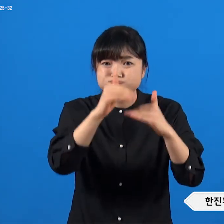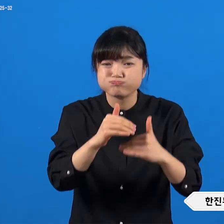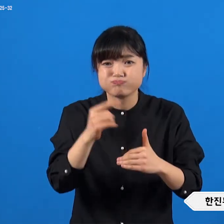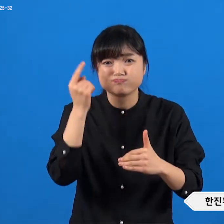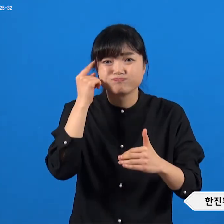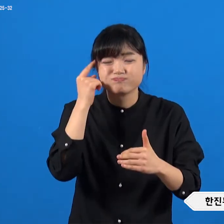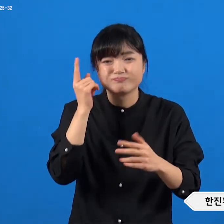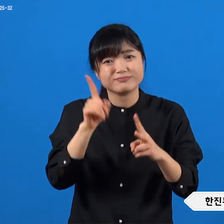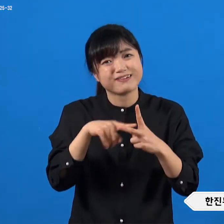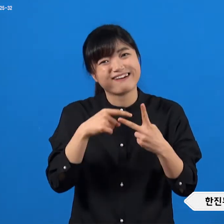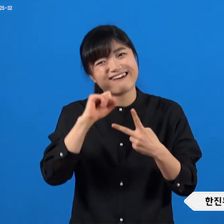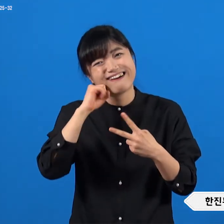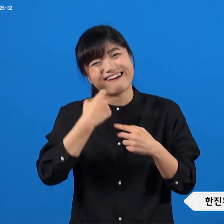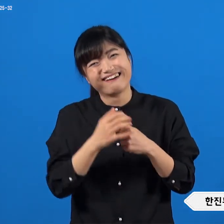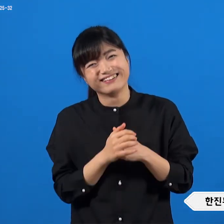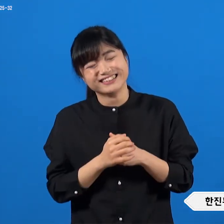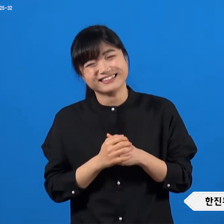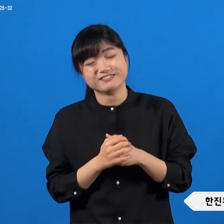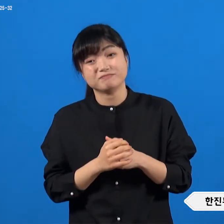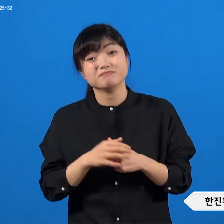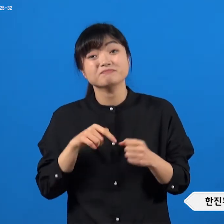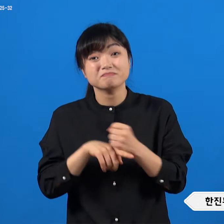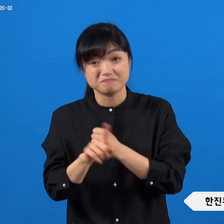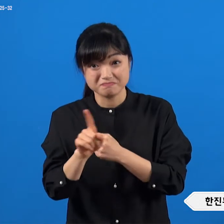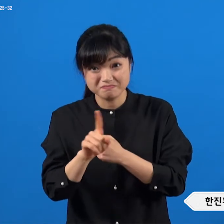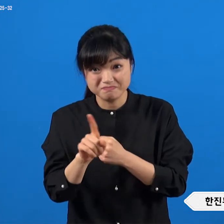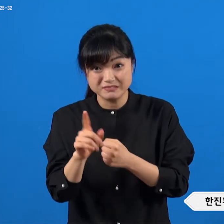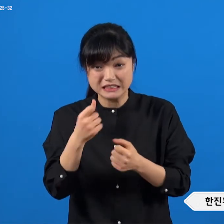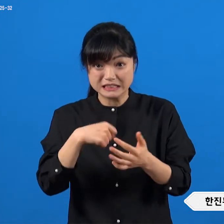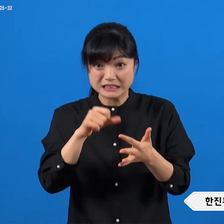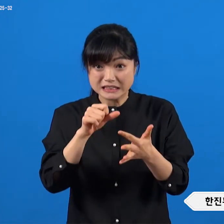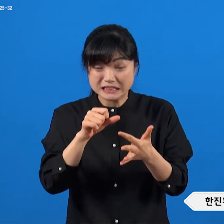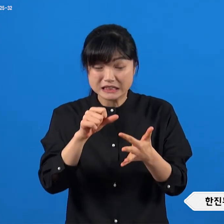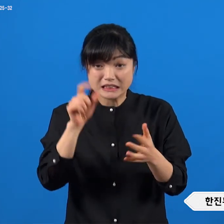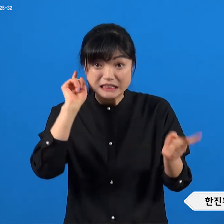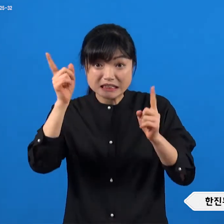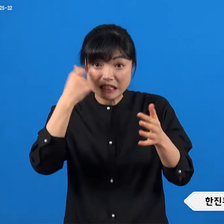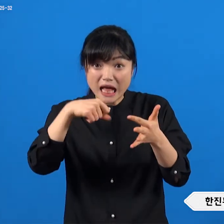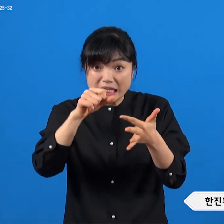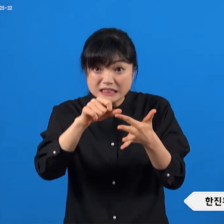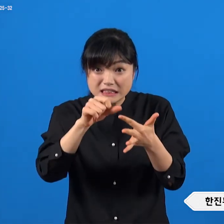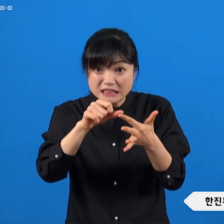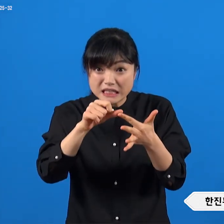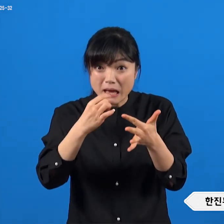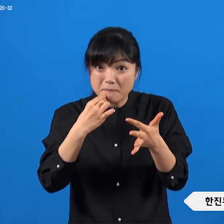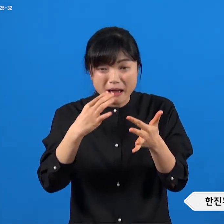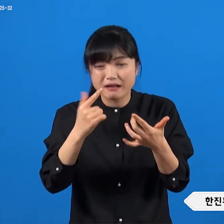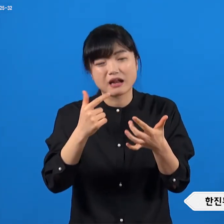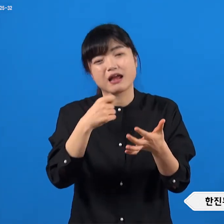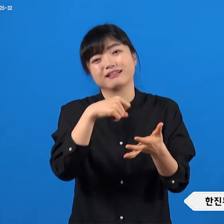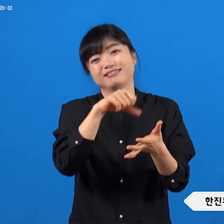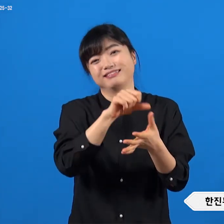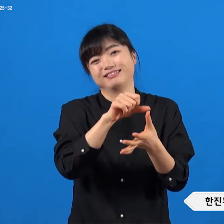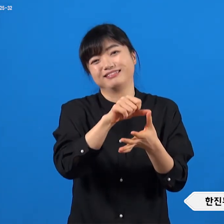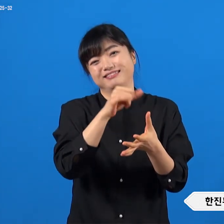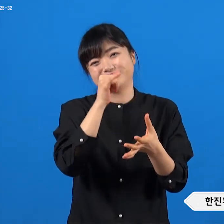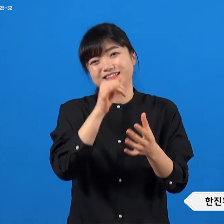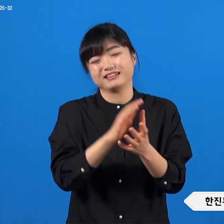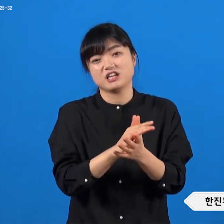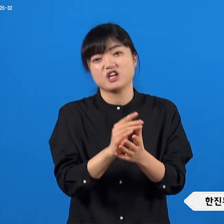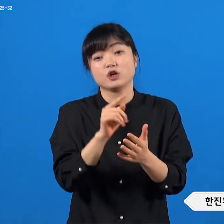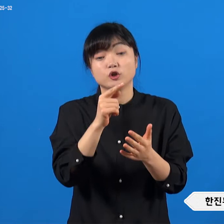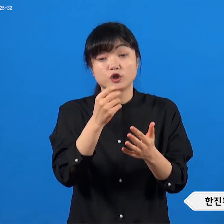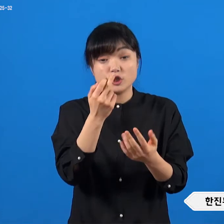뒤에 붙어 있을까요? 그것은 탕자가 한 명 더 있기 때문입니다. 두 형제